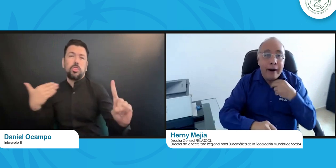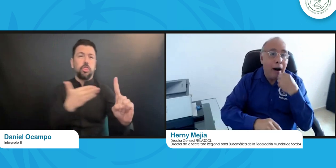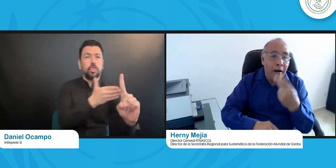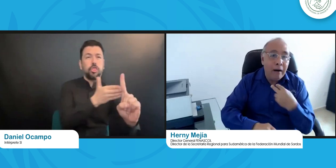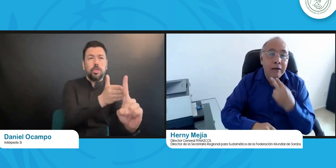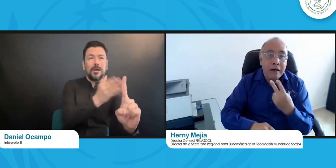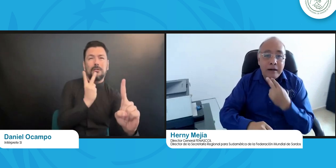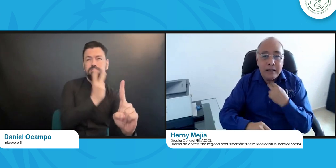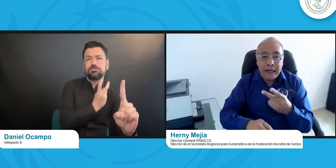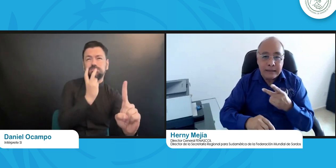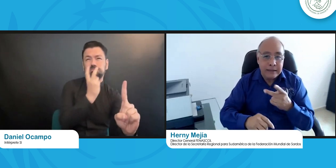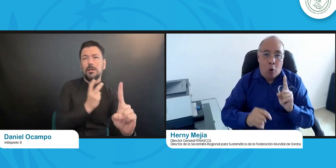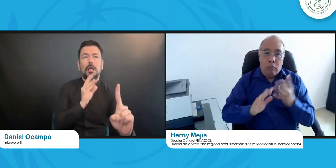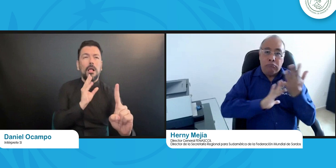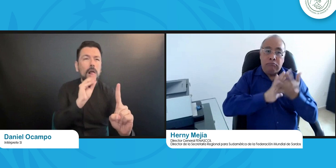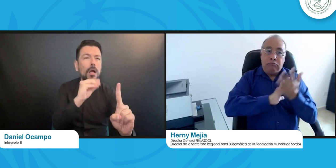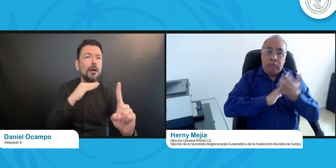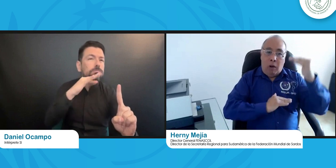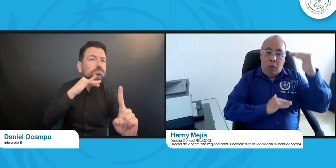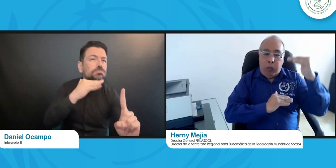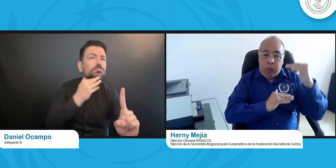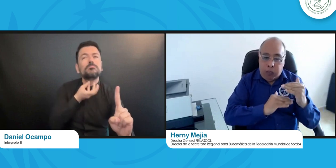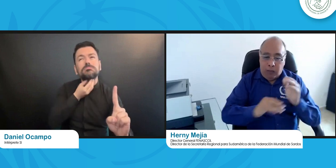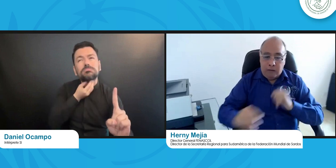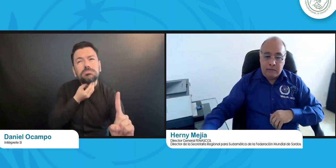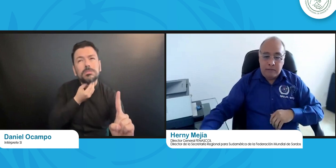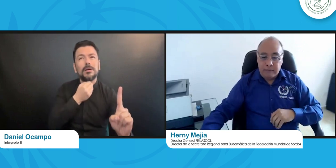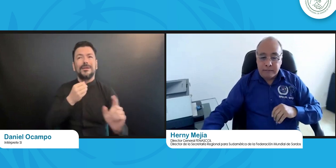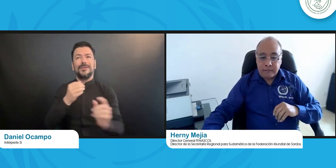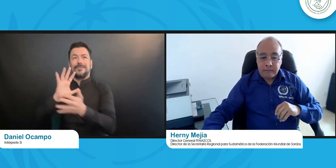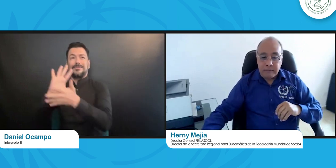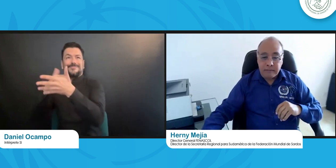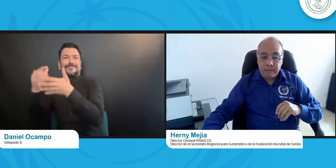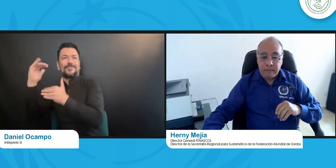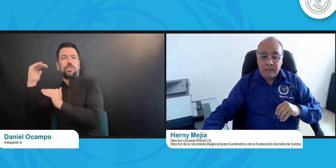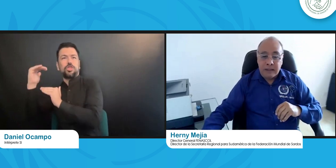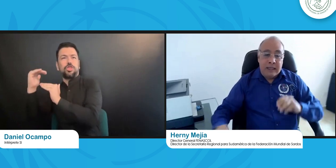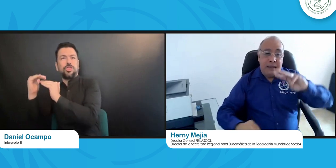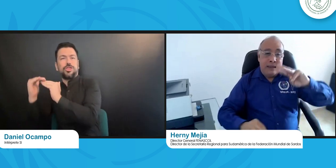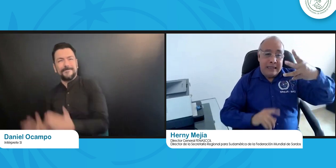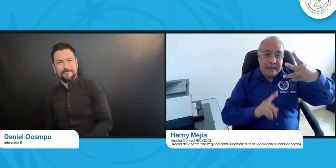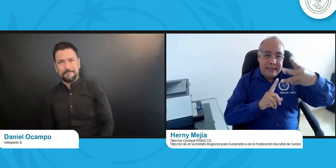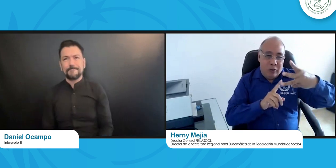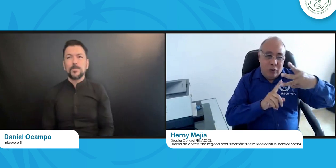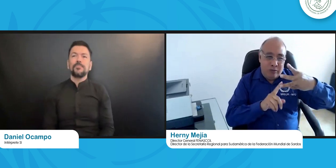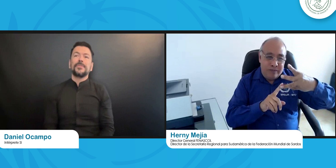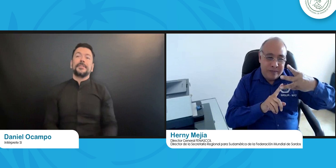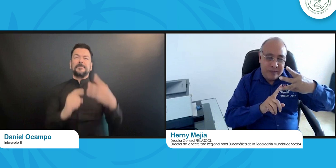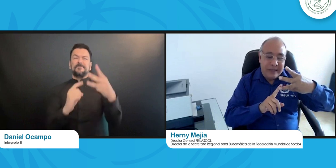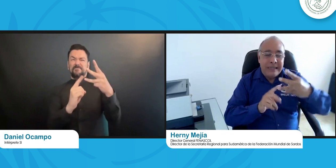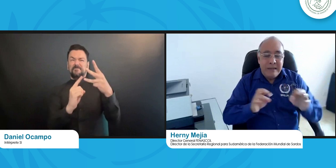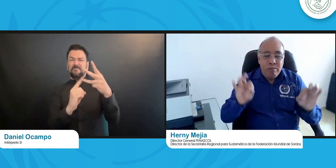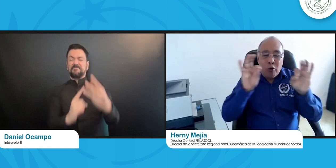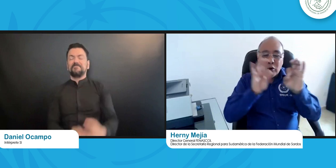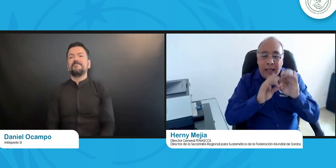son fonoaudiólogos. Se presenta una formación desde ese método oralista y hay poco reconocimiento de las